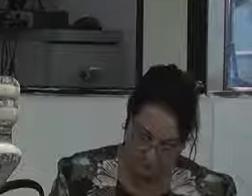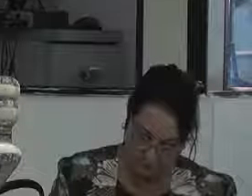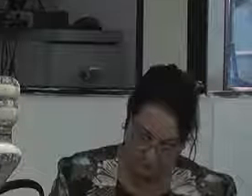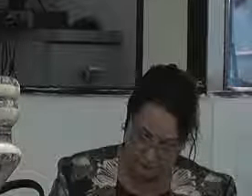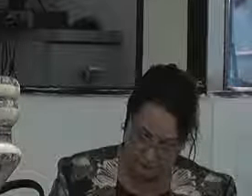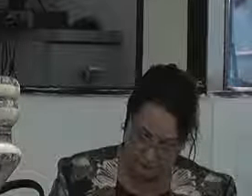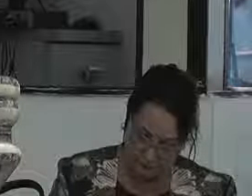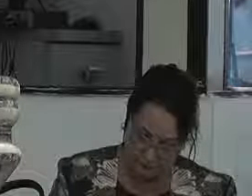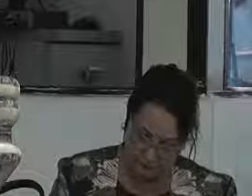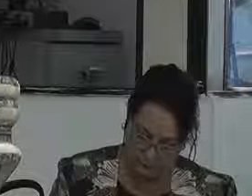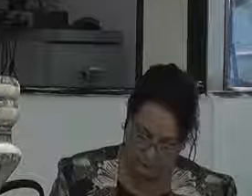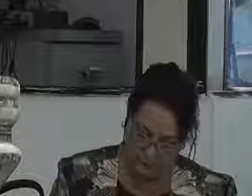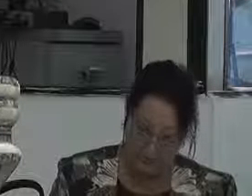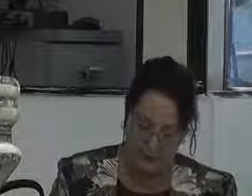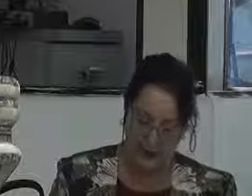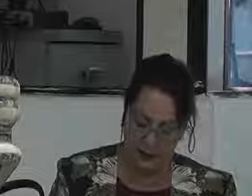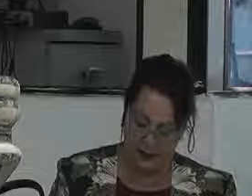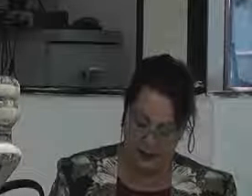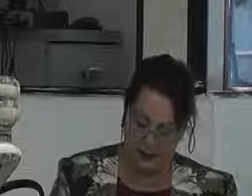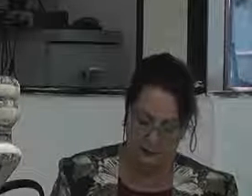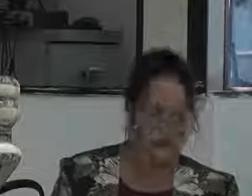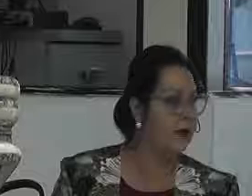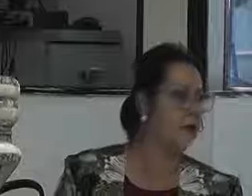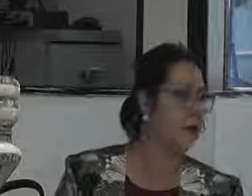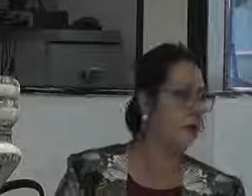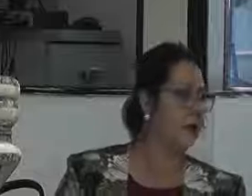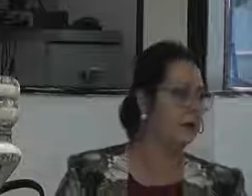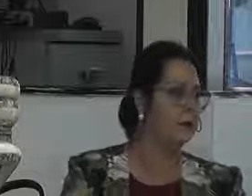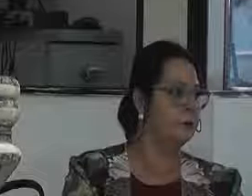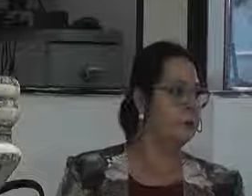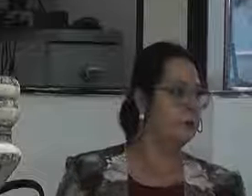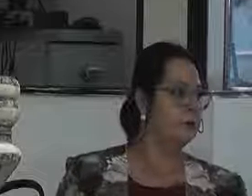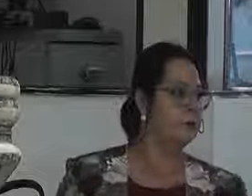Peço à servidora Dona Núbia para fazer.